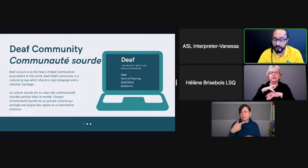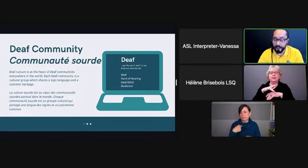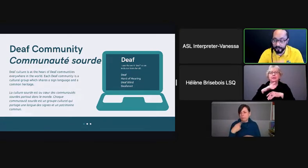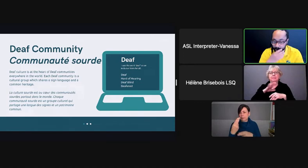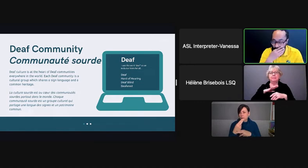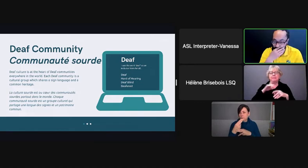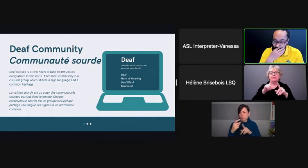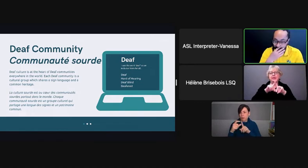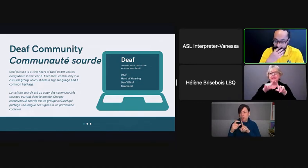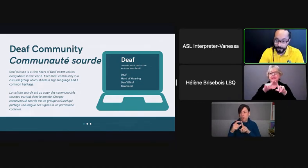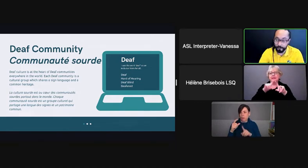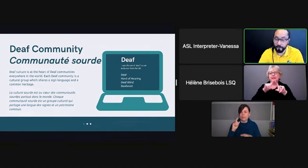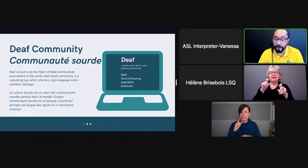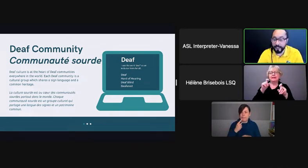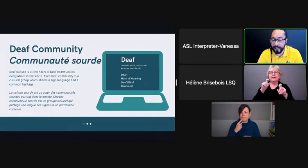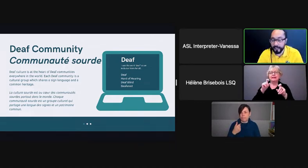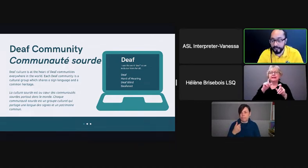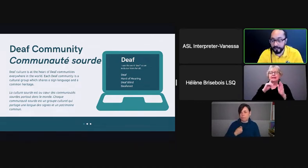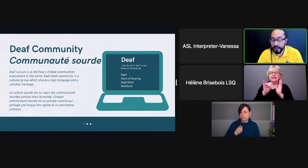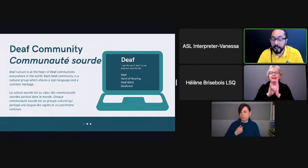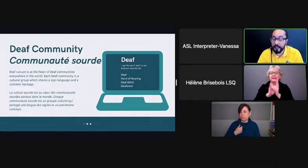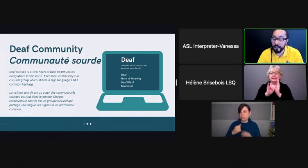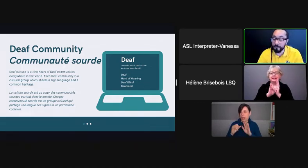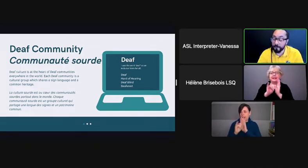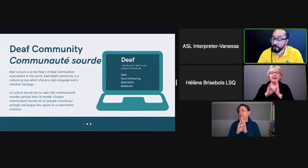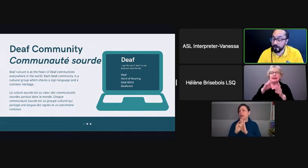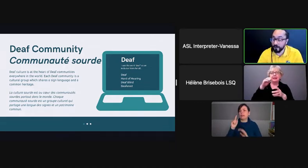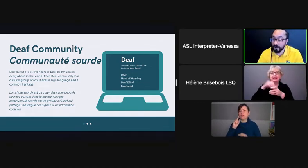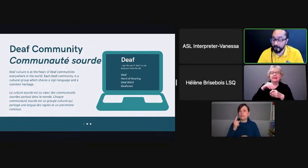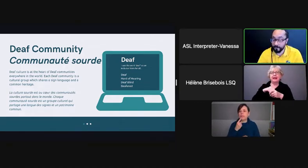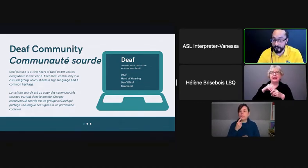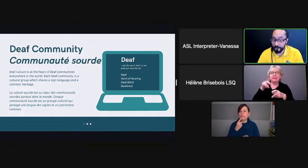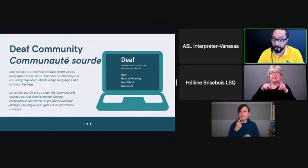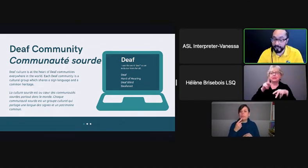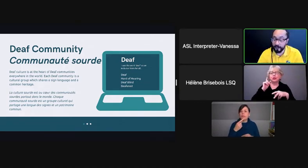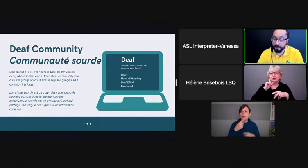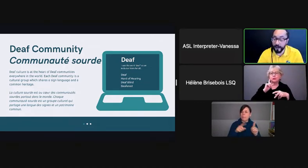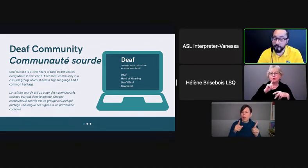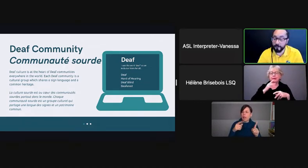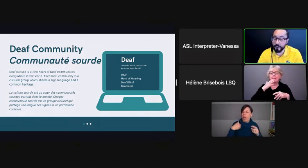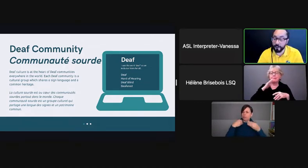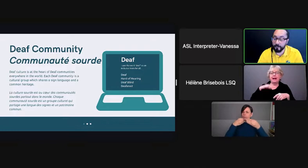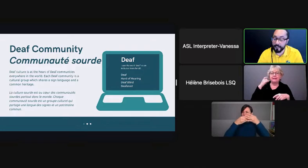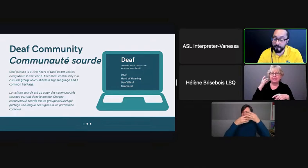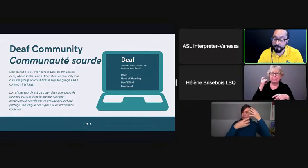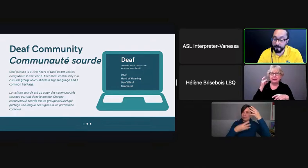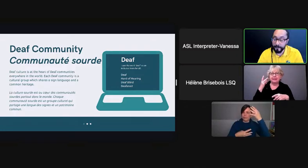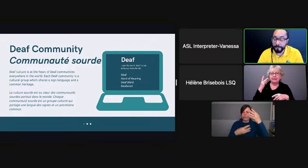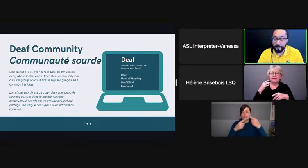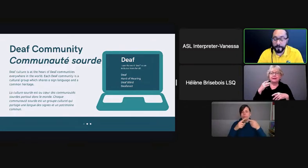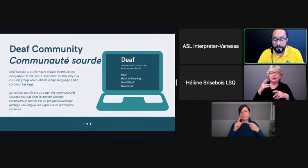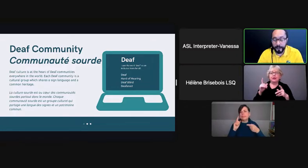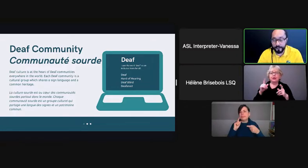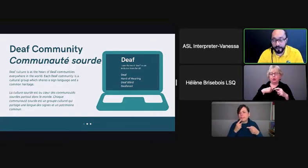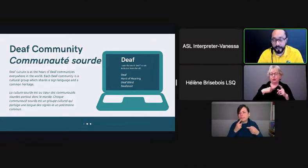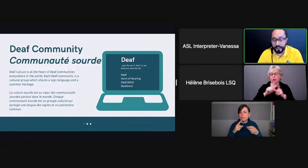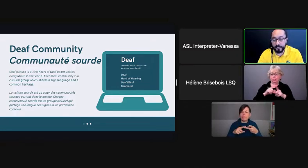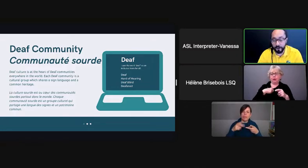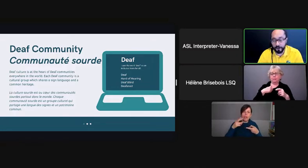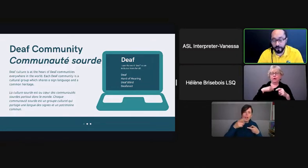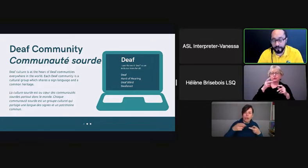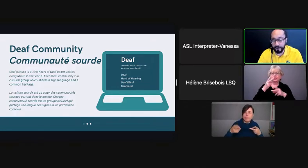identités. Parmi la communauté des personnes sourdes et malentendantes, certaines personnes, comme moi, j'utilise